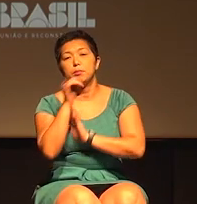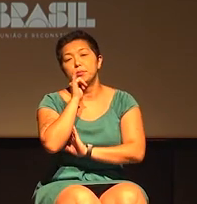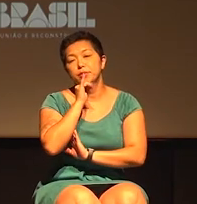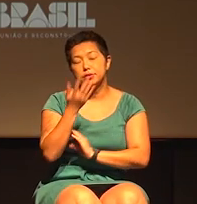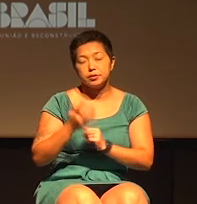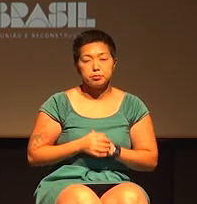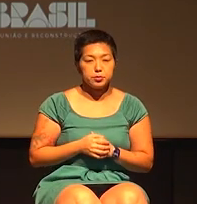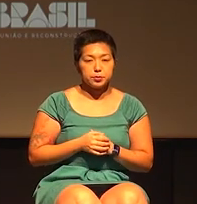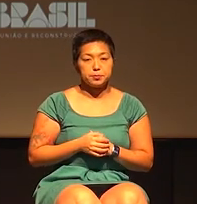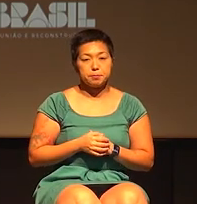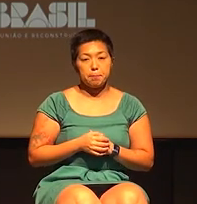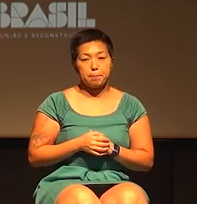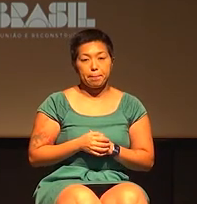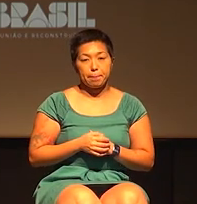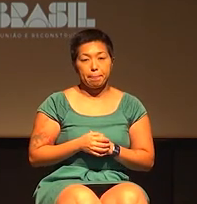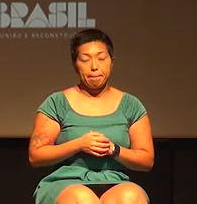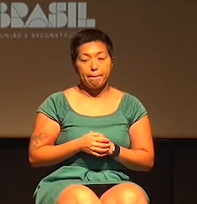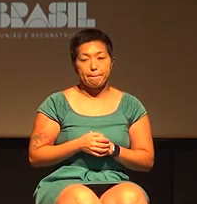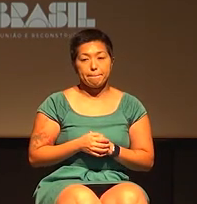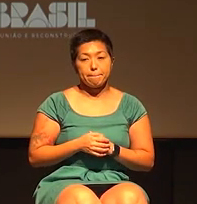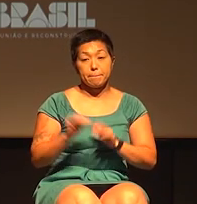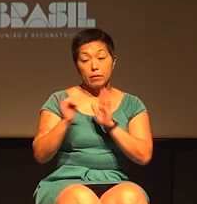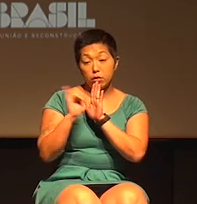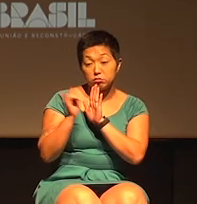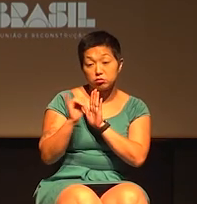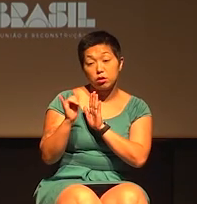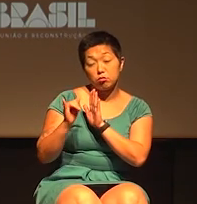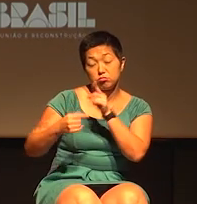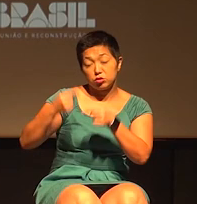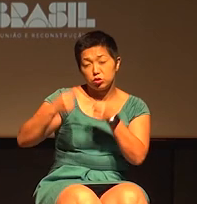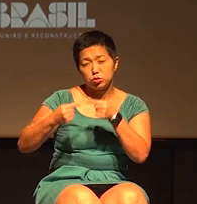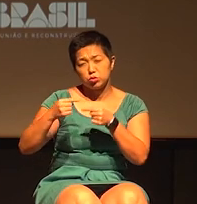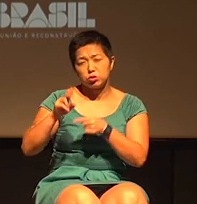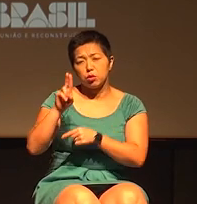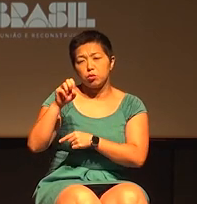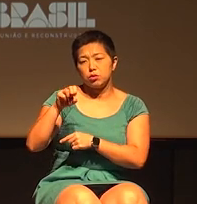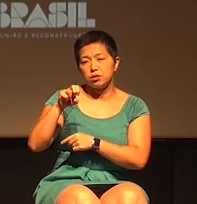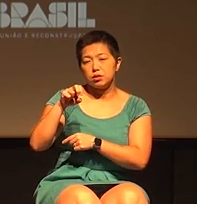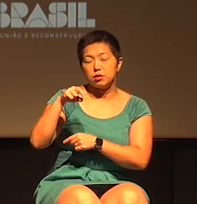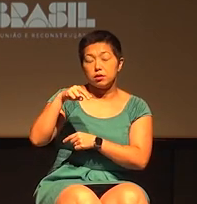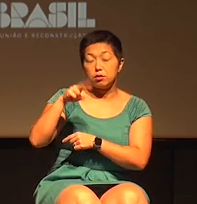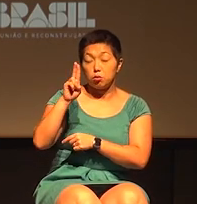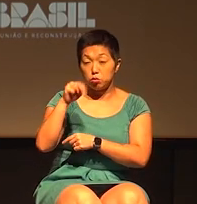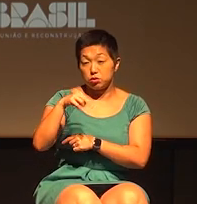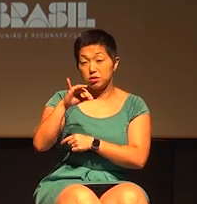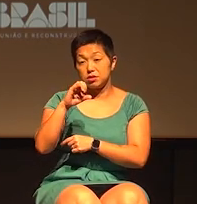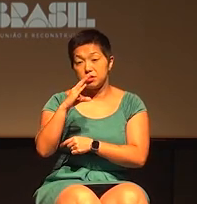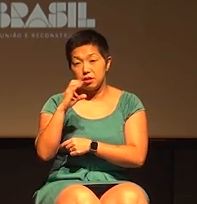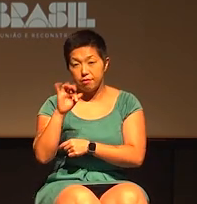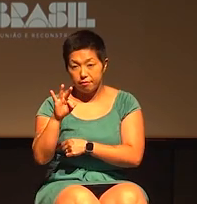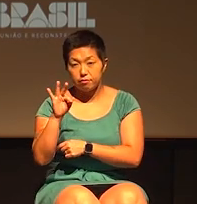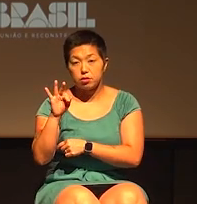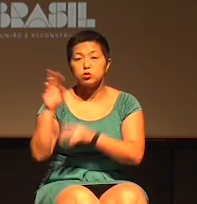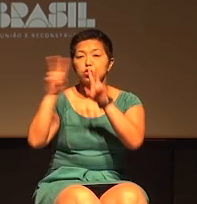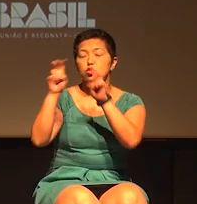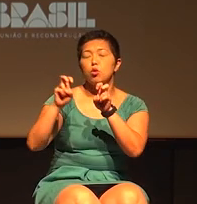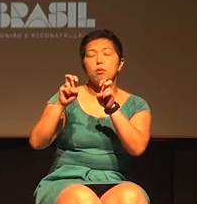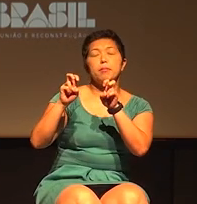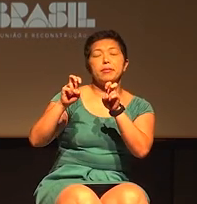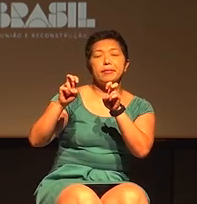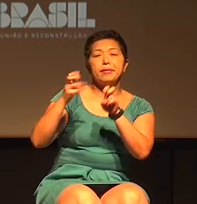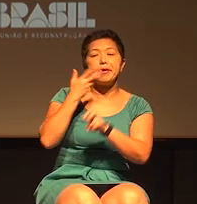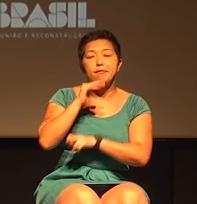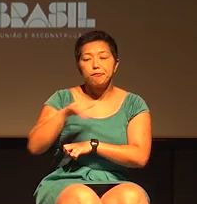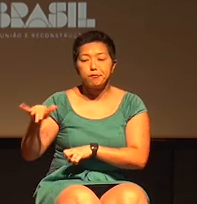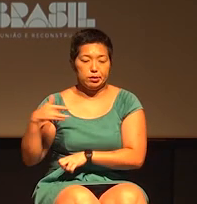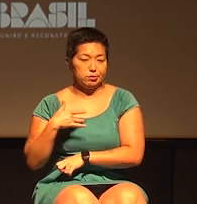de eh que discute a gente concorreu da Unicef e que discute a infância saudável aí